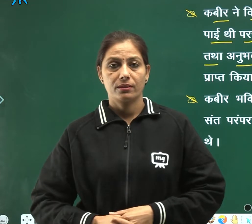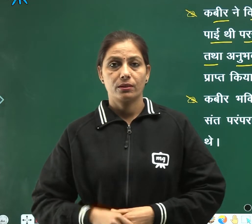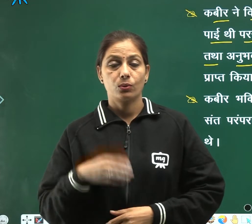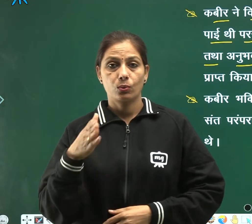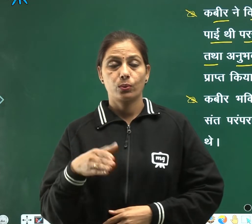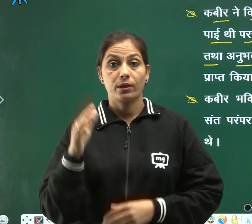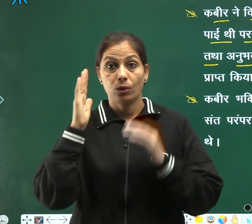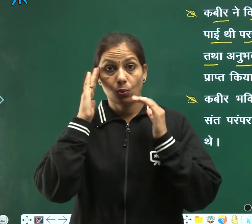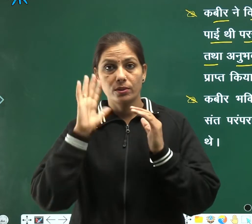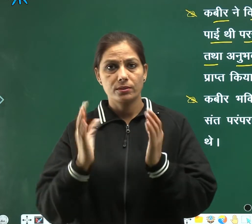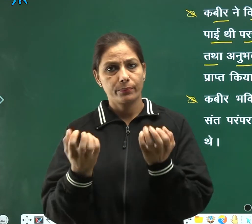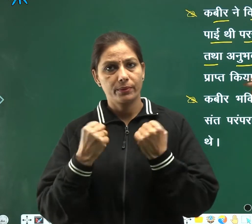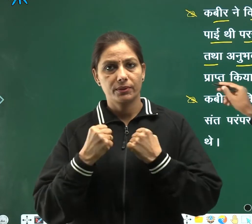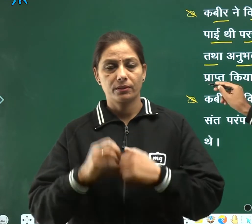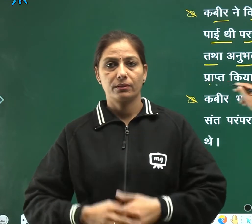उन्होंने ज्ञान प्राप्त किया।